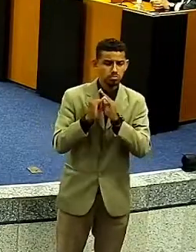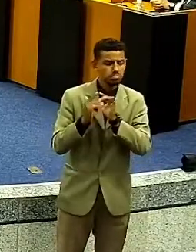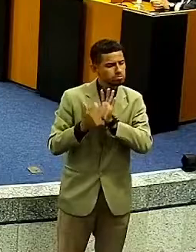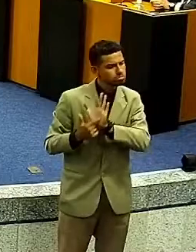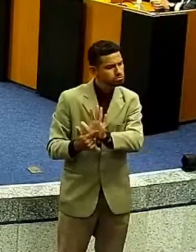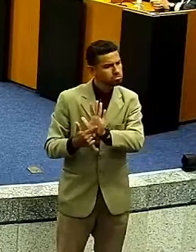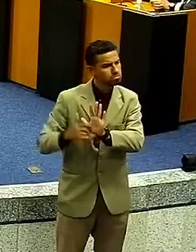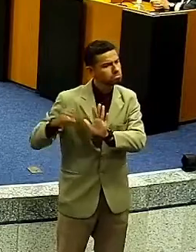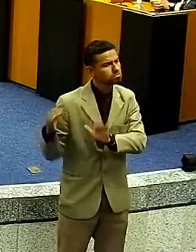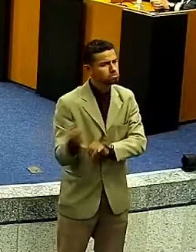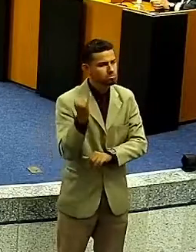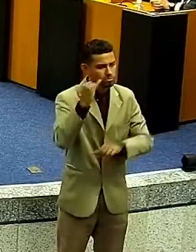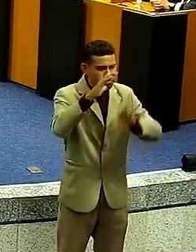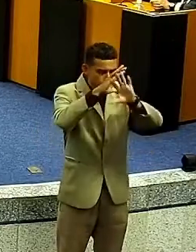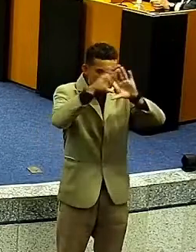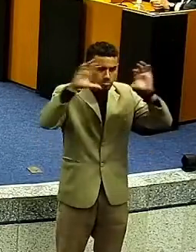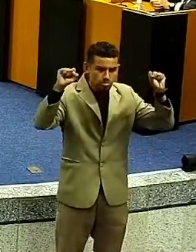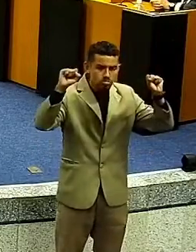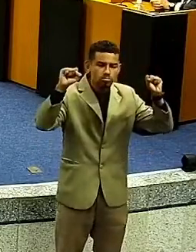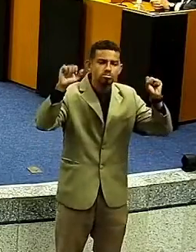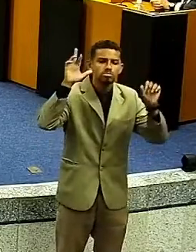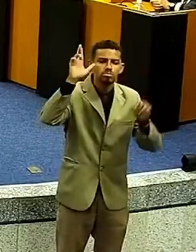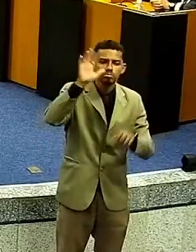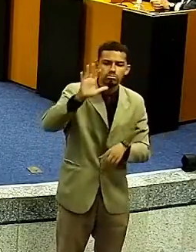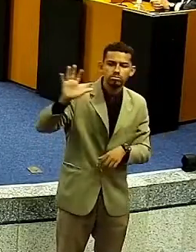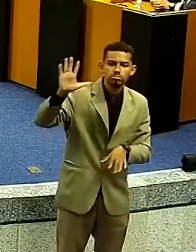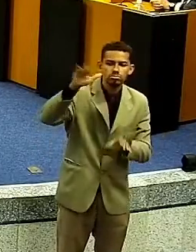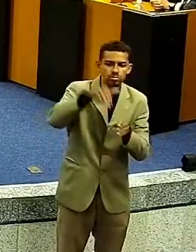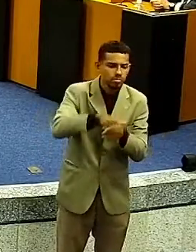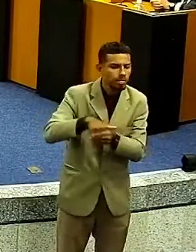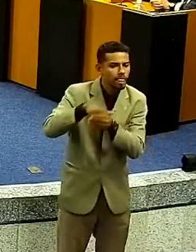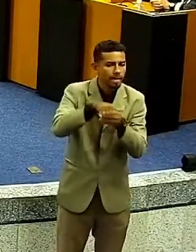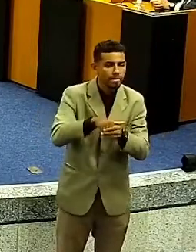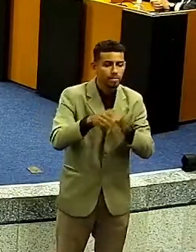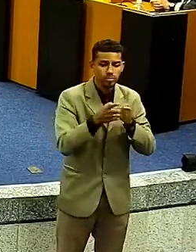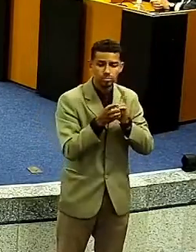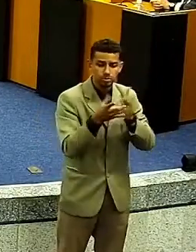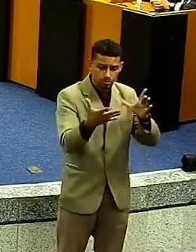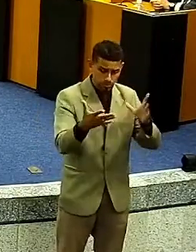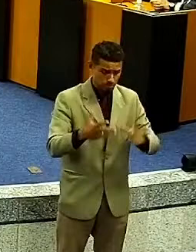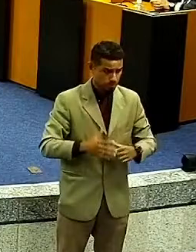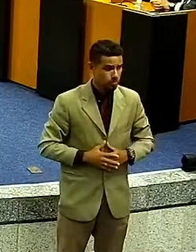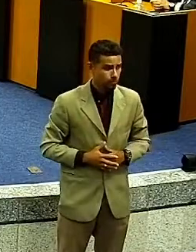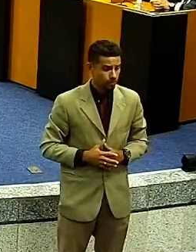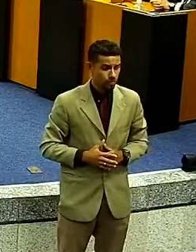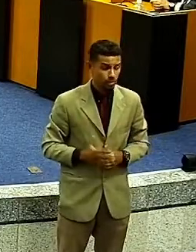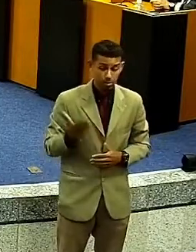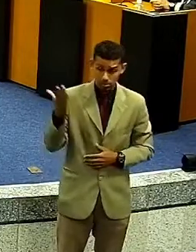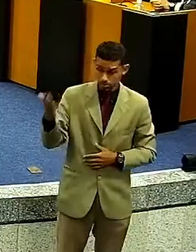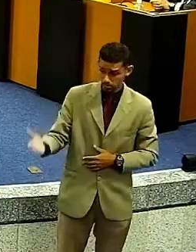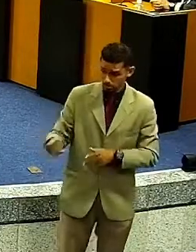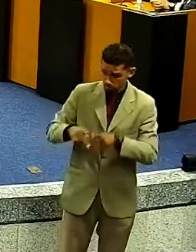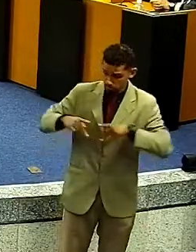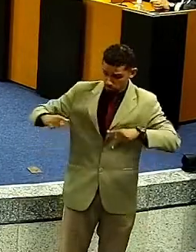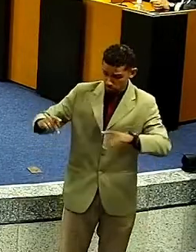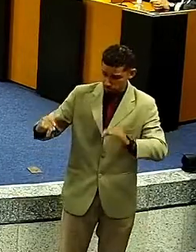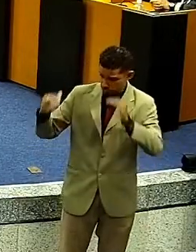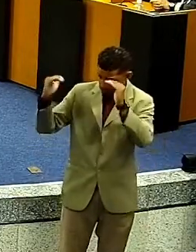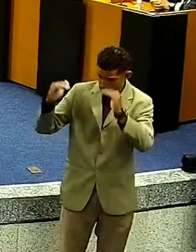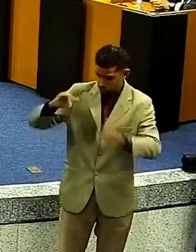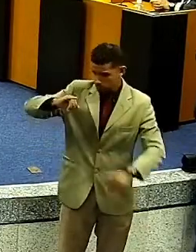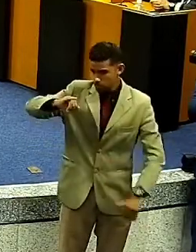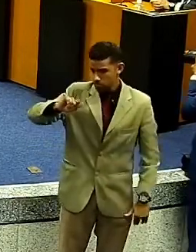relevância para a nossa democracia Desembargador Gonçalo